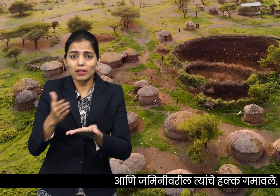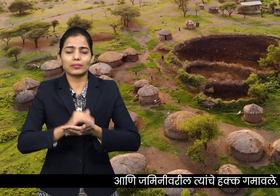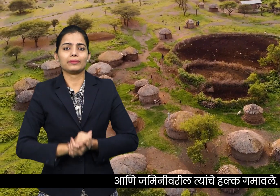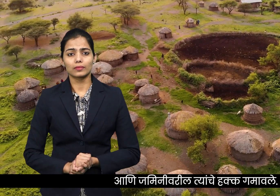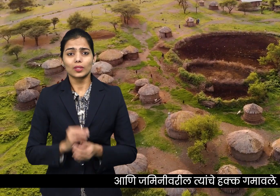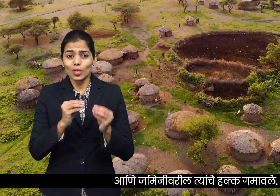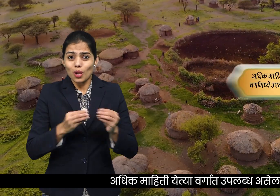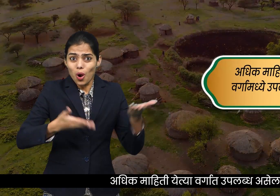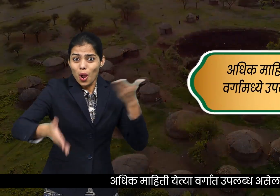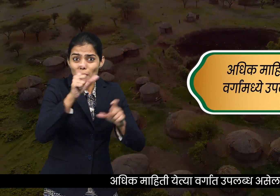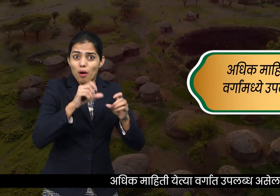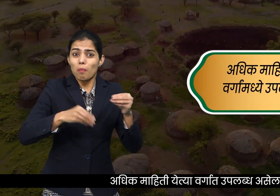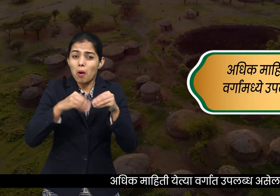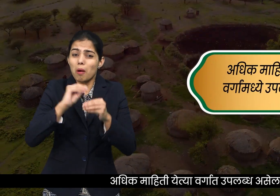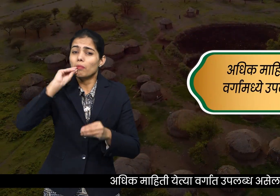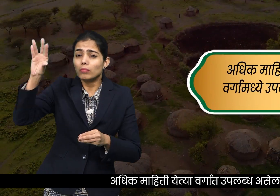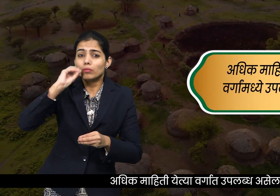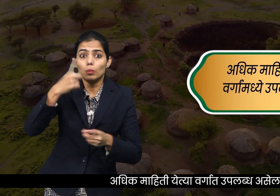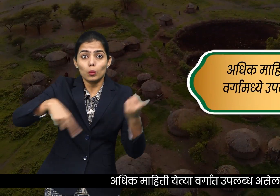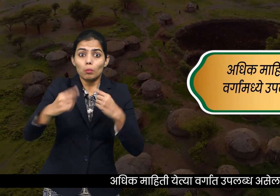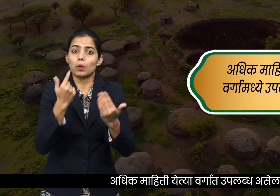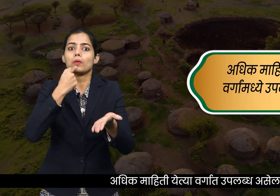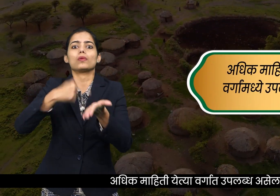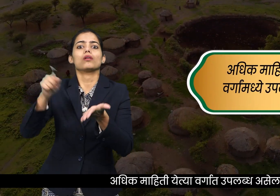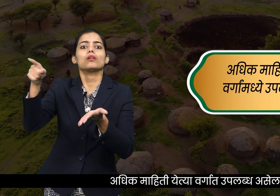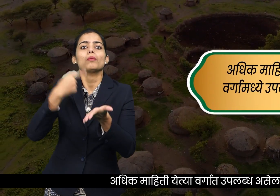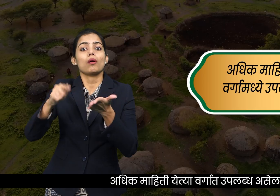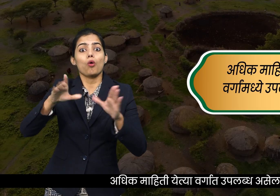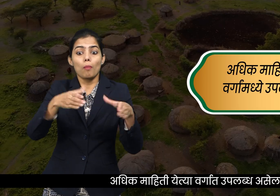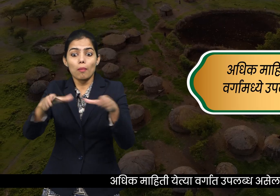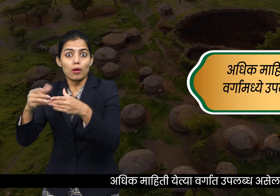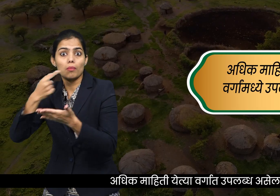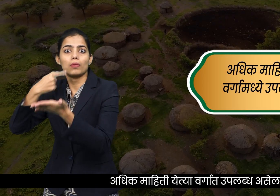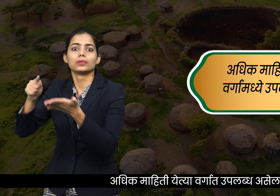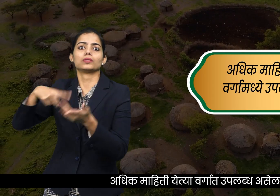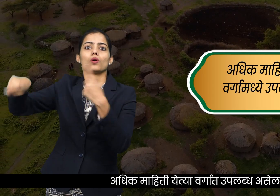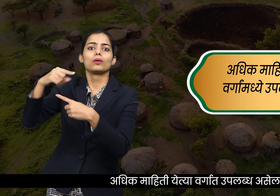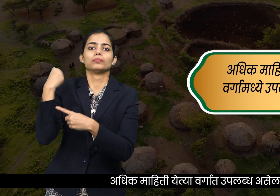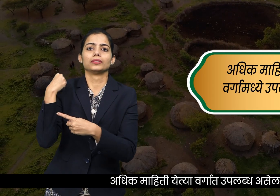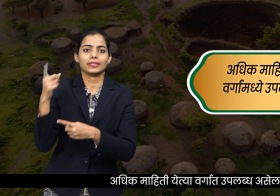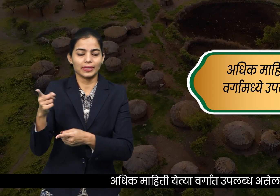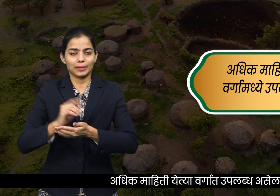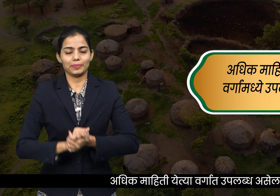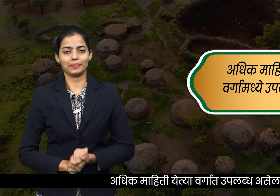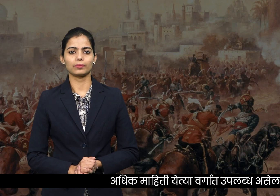गमावले. अधिक माहिती त्याच्या वर्गात उपलब्ध असेल.